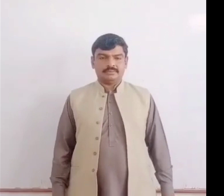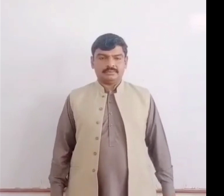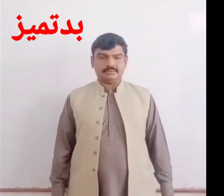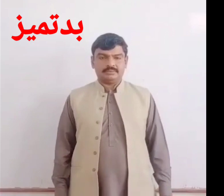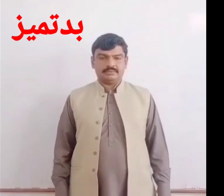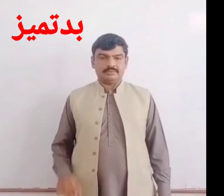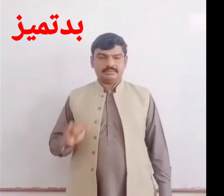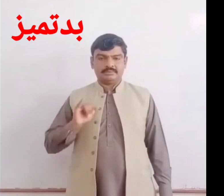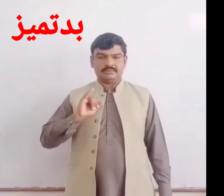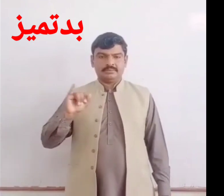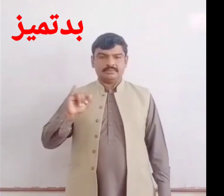बदतमीज,